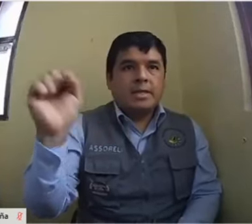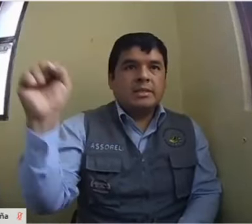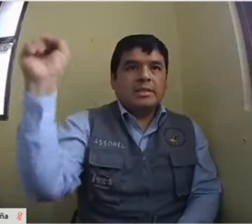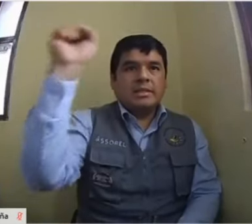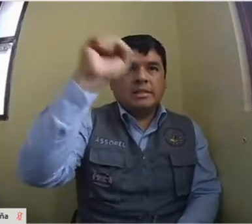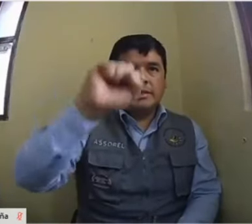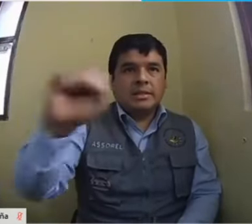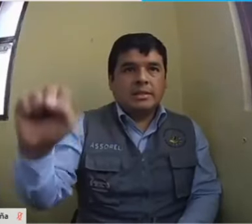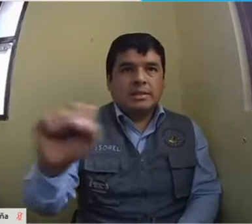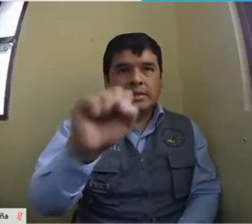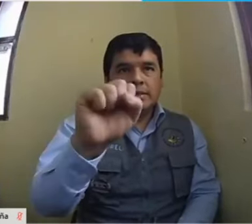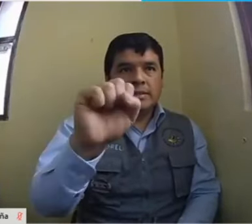expresiones.